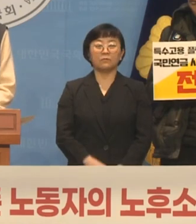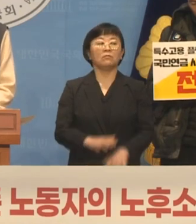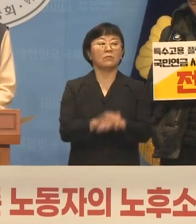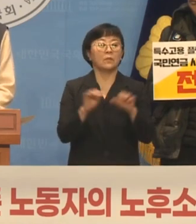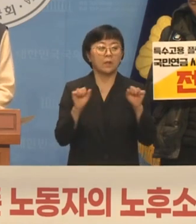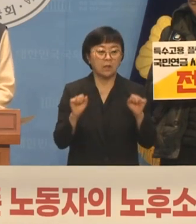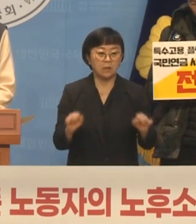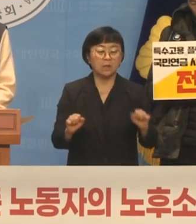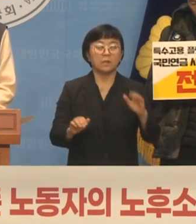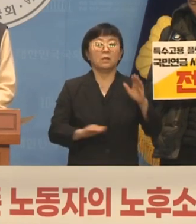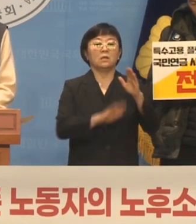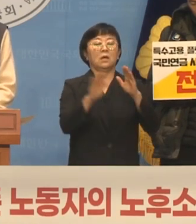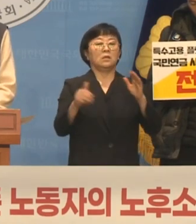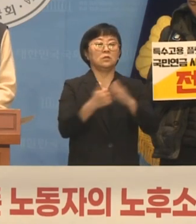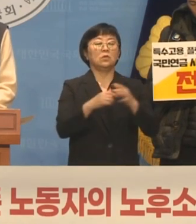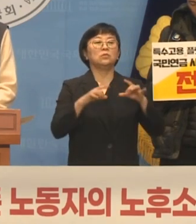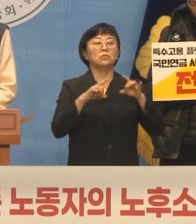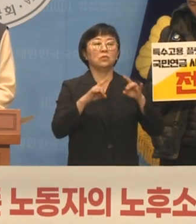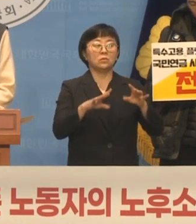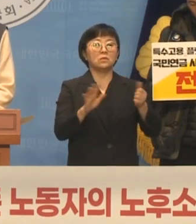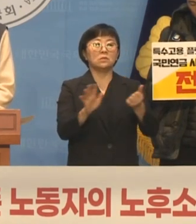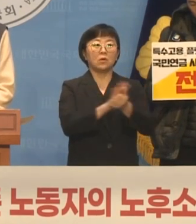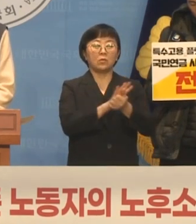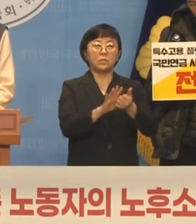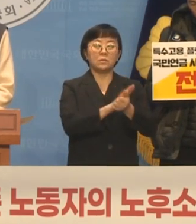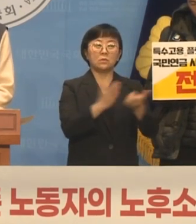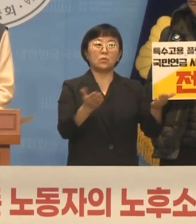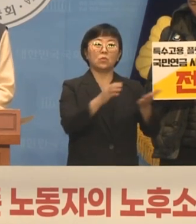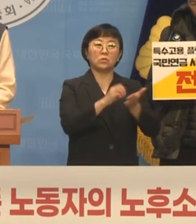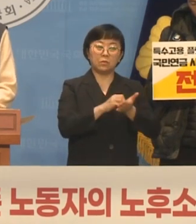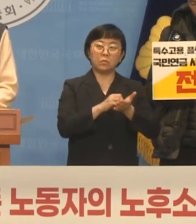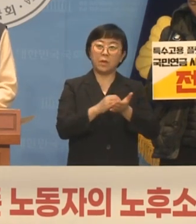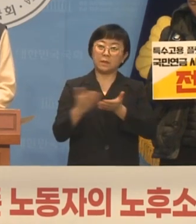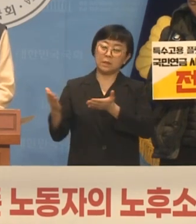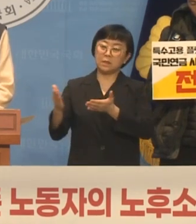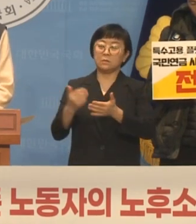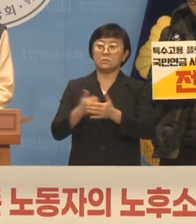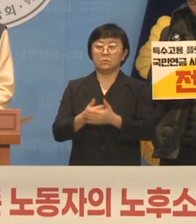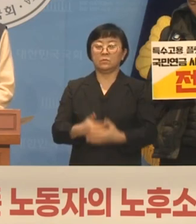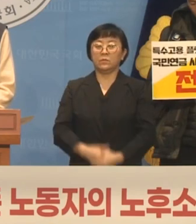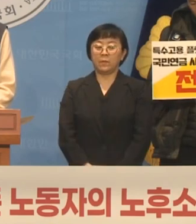안녕하십니까. 가전통신서비스 노동조합 SK매직 MCC 부장 임창도입니다.